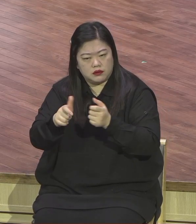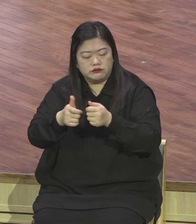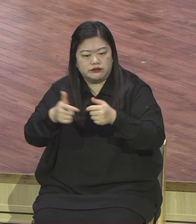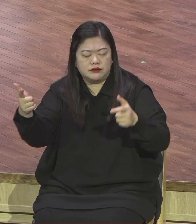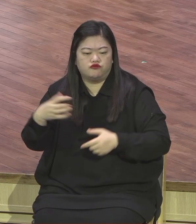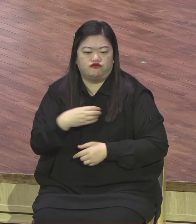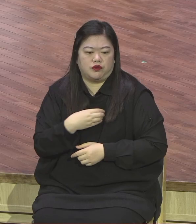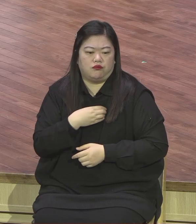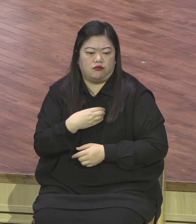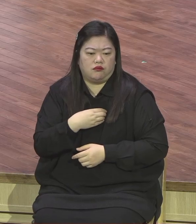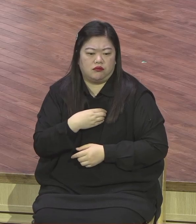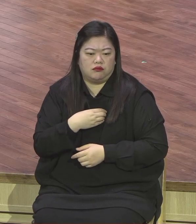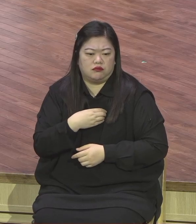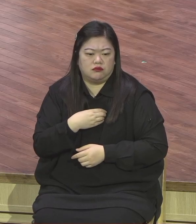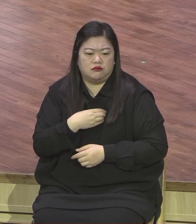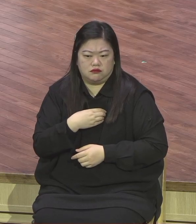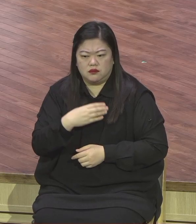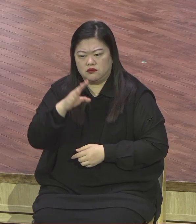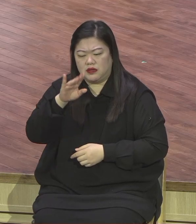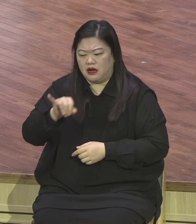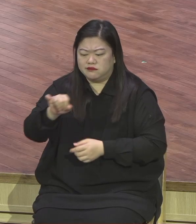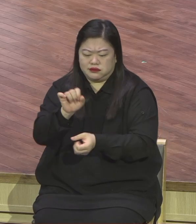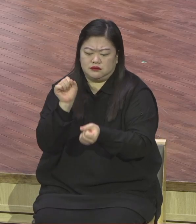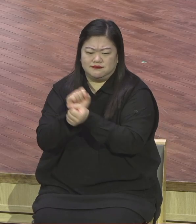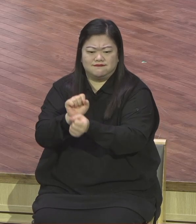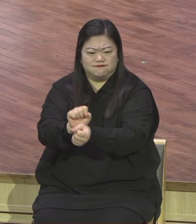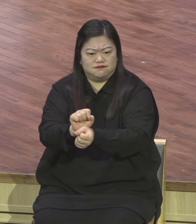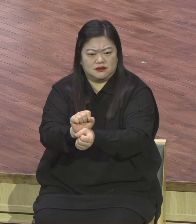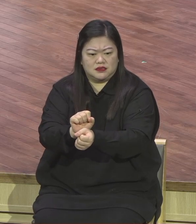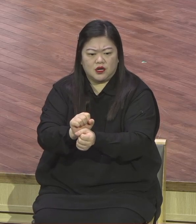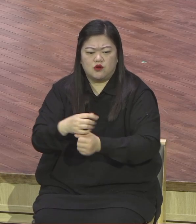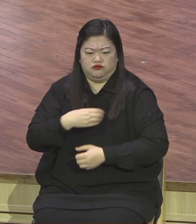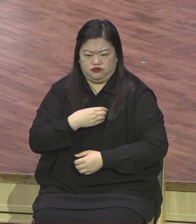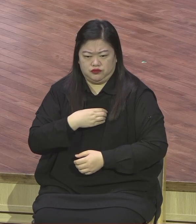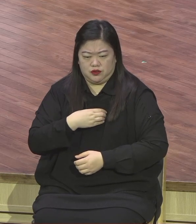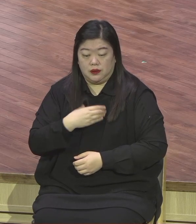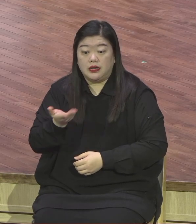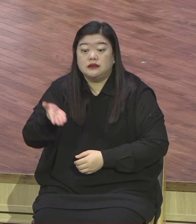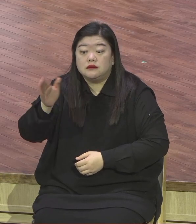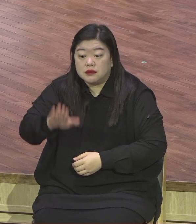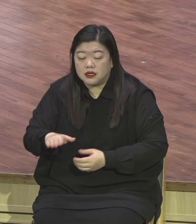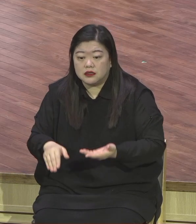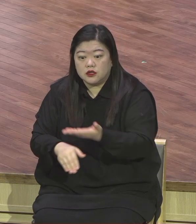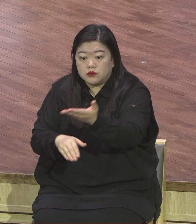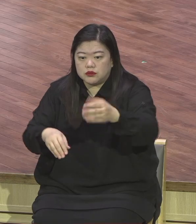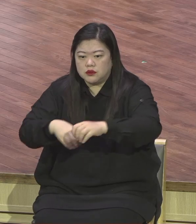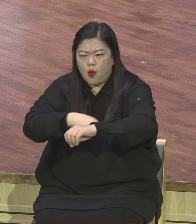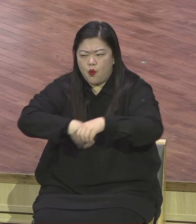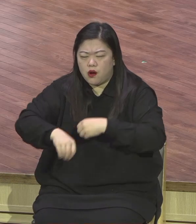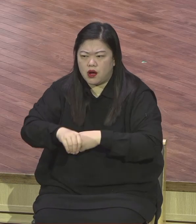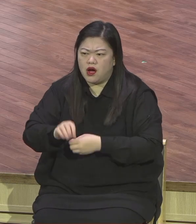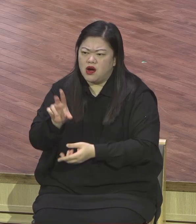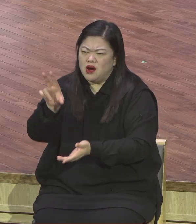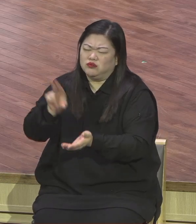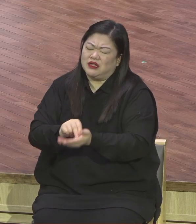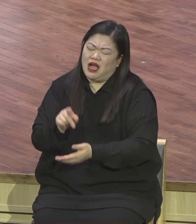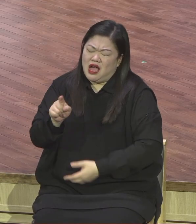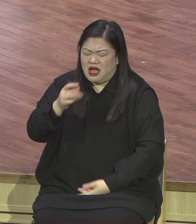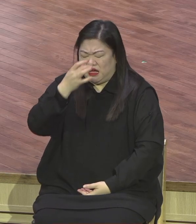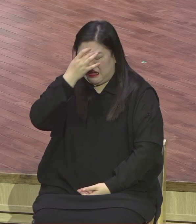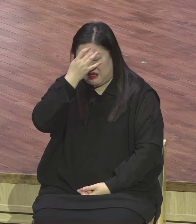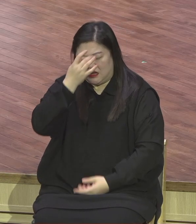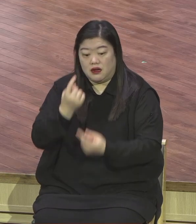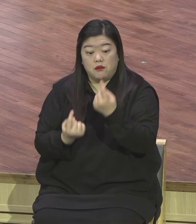지난주일날 말씀드린 것처럼 우리는 오히려 이런 문제를 모여 발판으로 삼아야 된다. 문제가